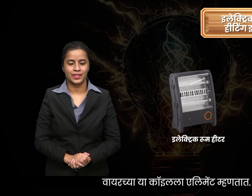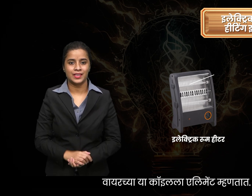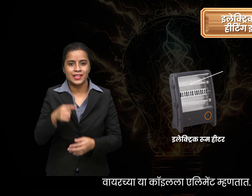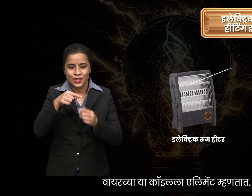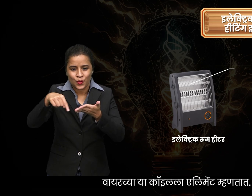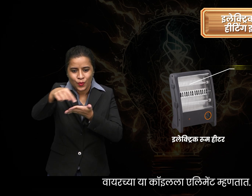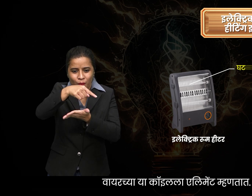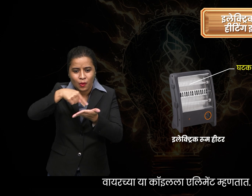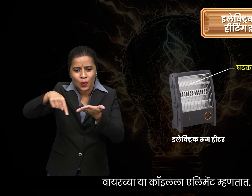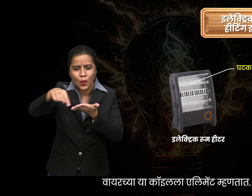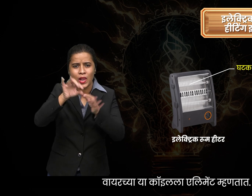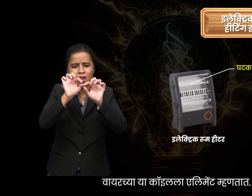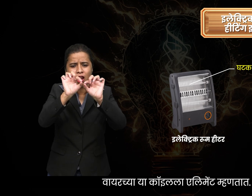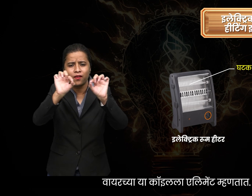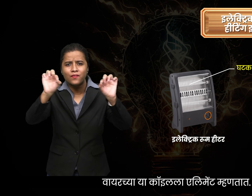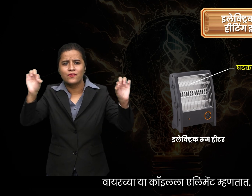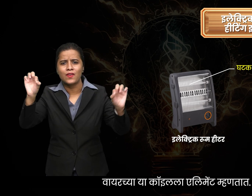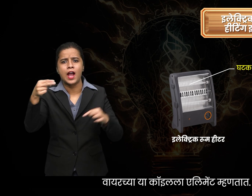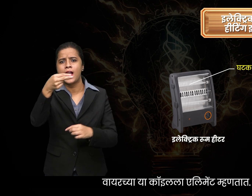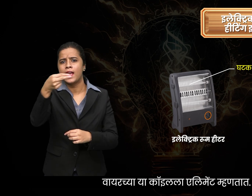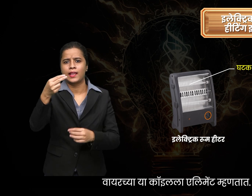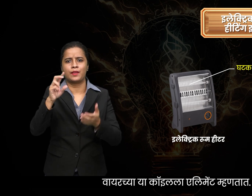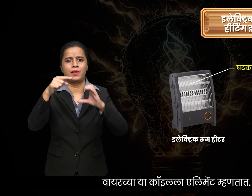वायरच्या या कॉईलला एलिमेंट म्हणतात.